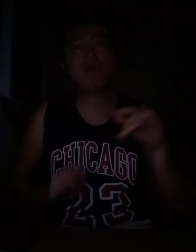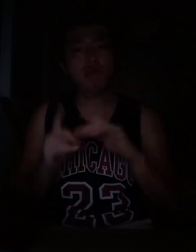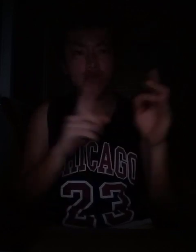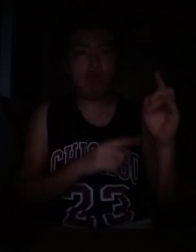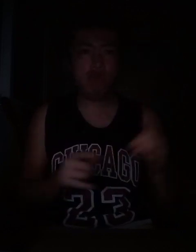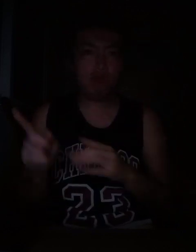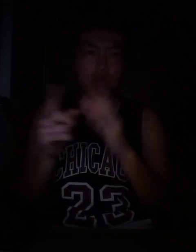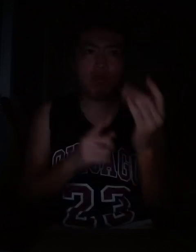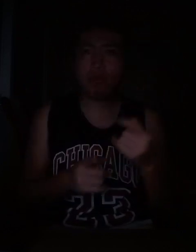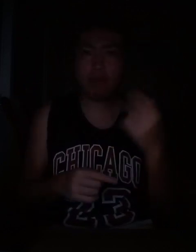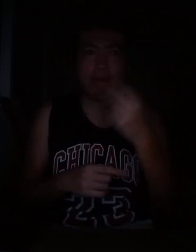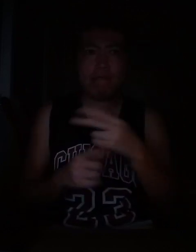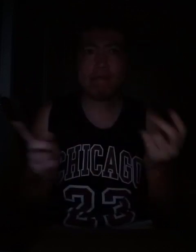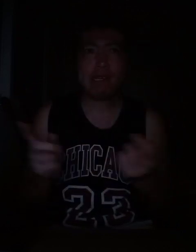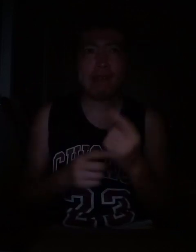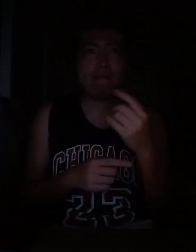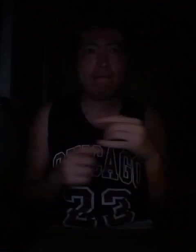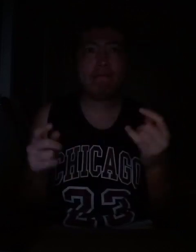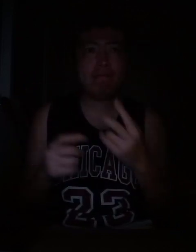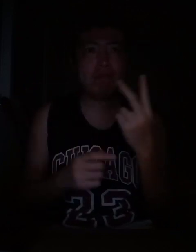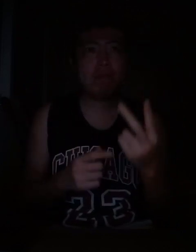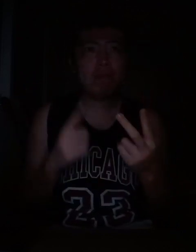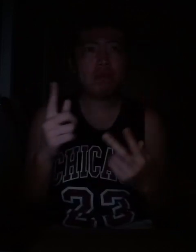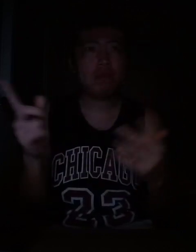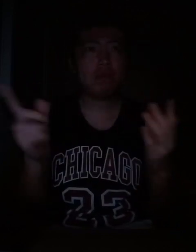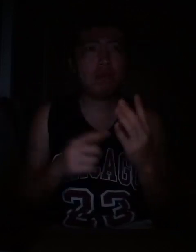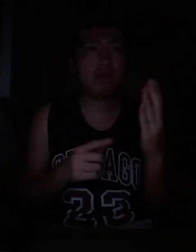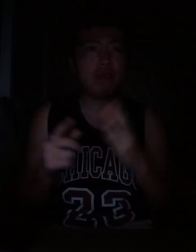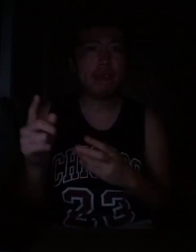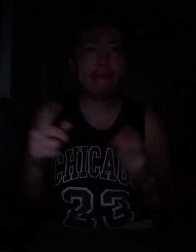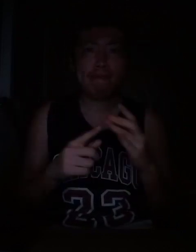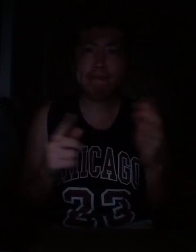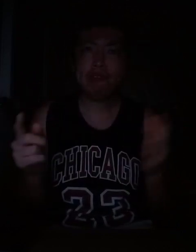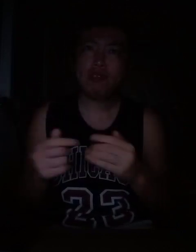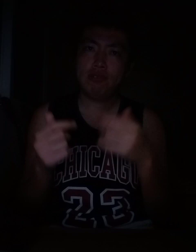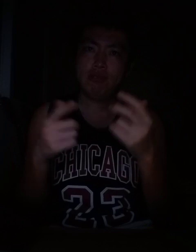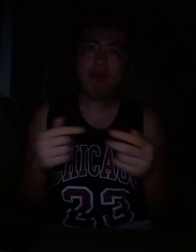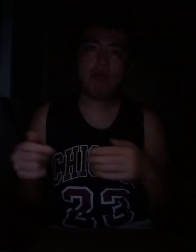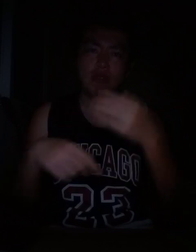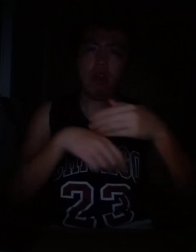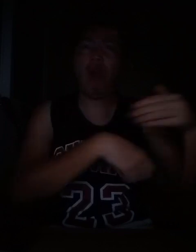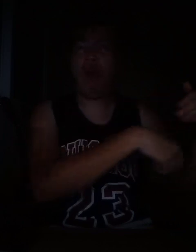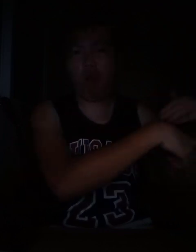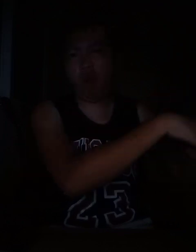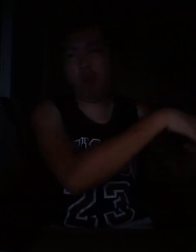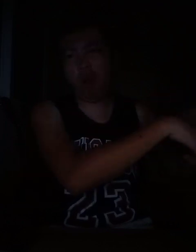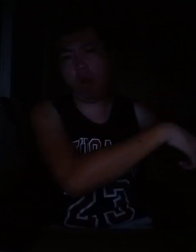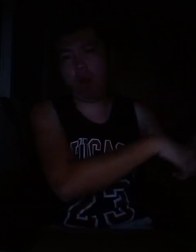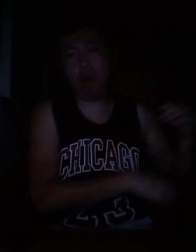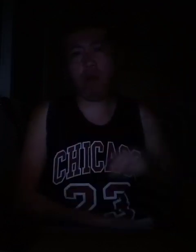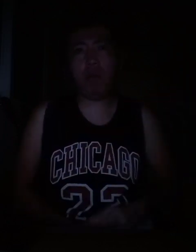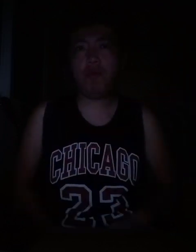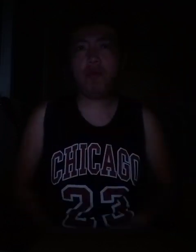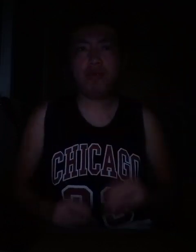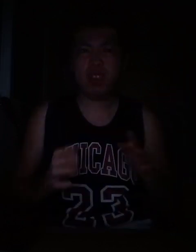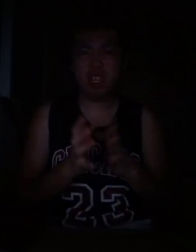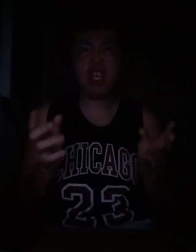156개국 스카우트 대원 37,000여 명이 결국 새만금을 떠났습니다. 이번 스카우트 대원들의